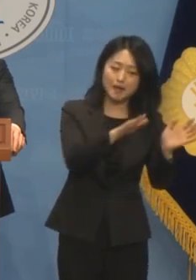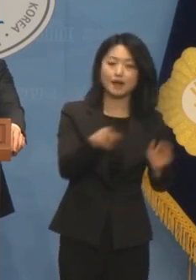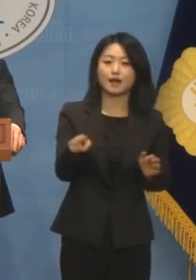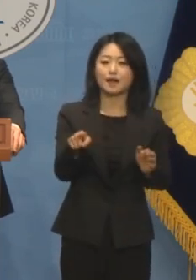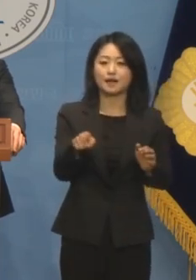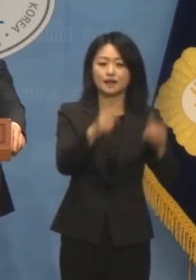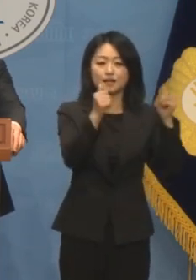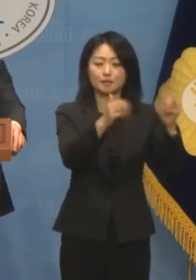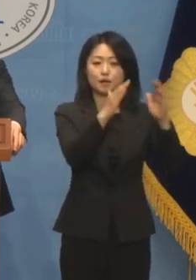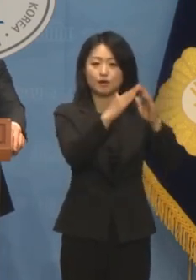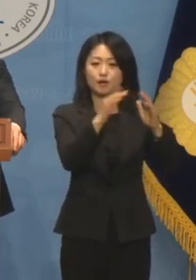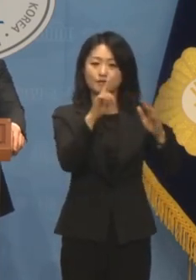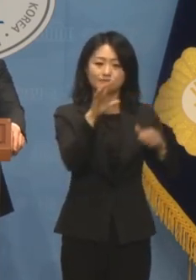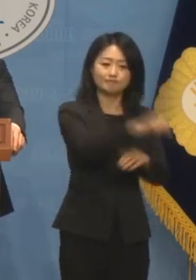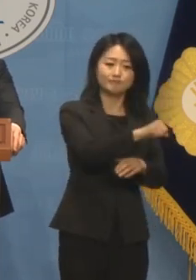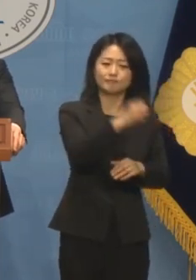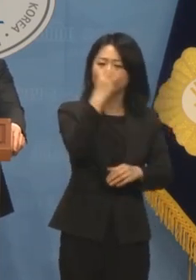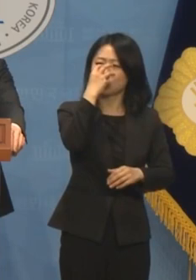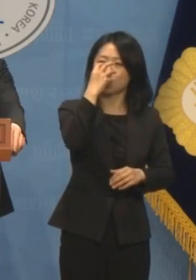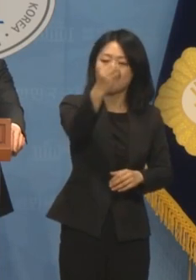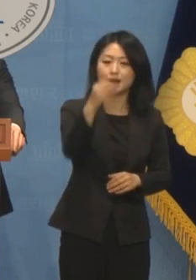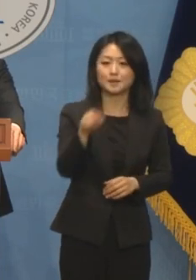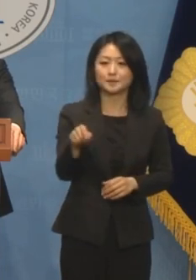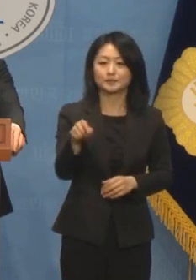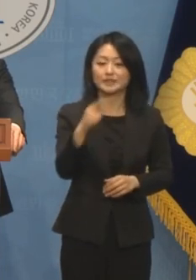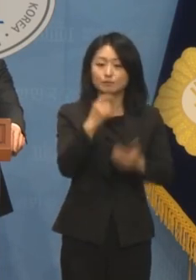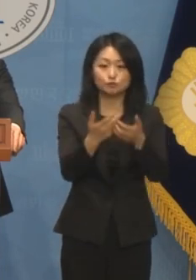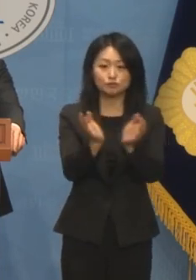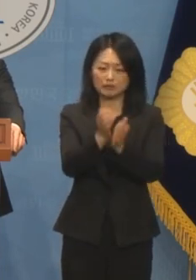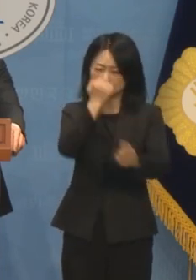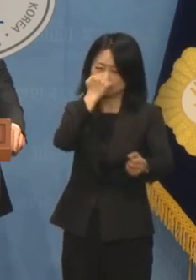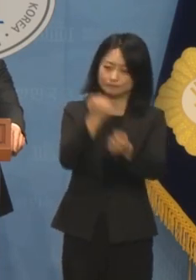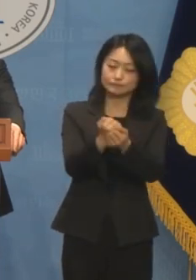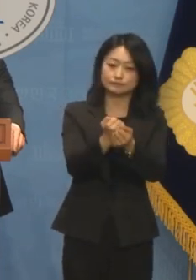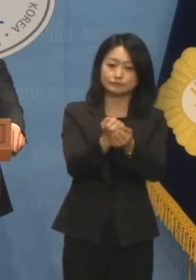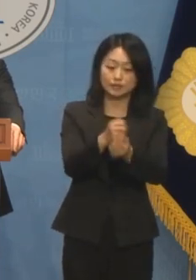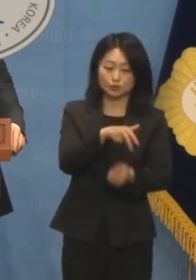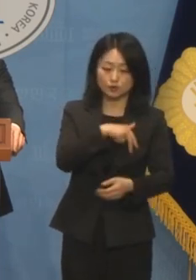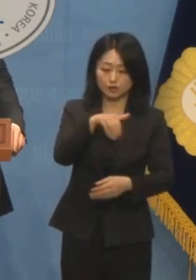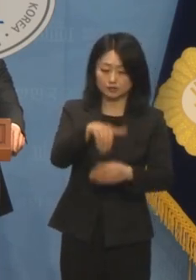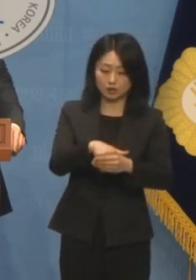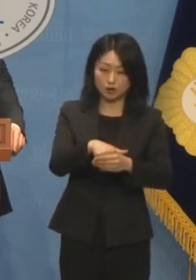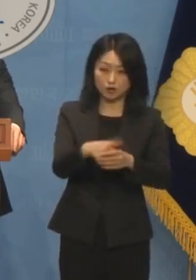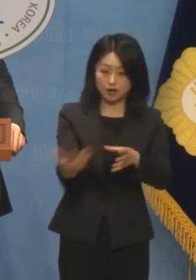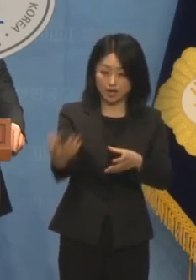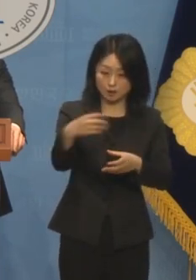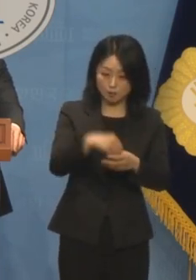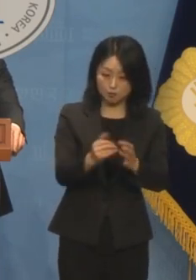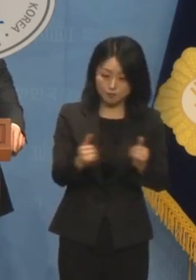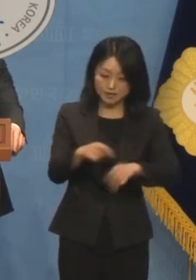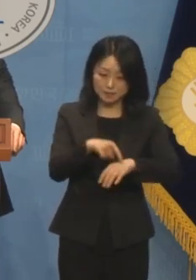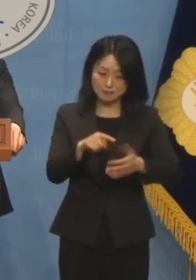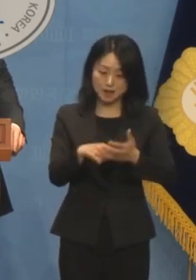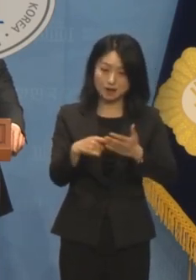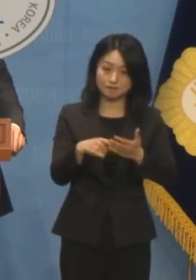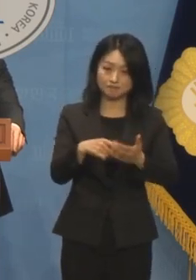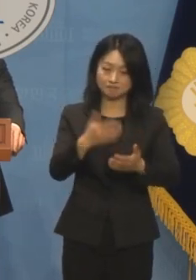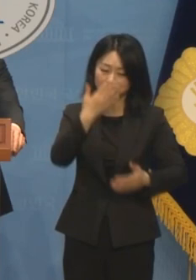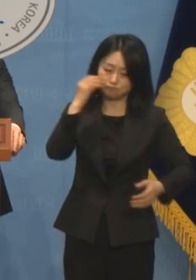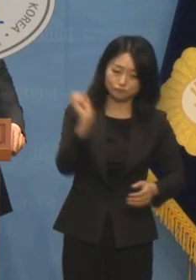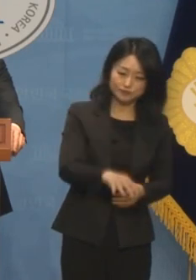시스템까지 장악하겠다는 오만함, 민주당의 폭거는 총선 결과에 담긴 국민의 뜻을 외면하는